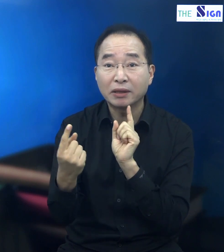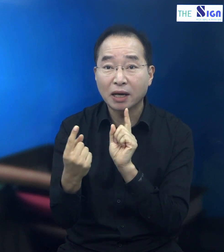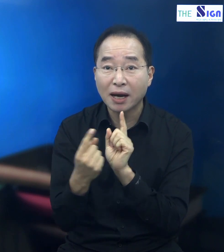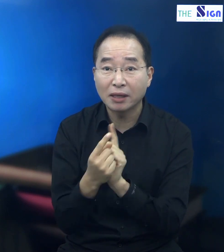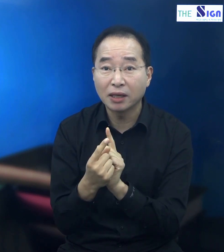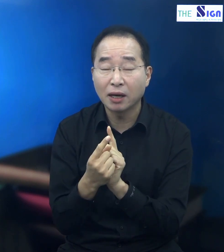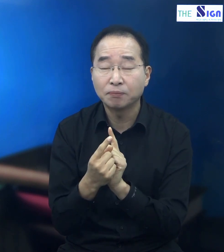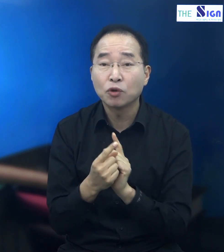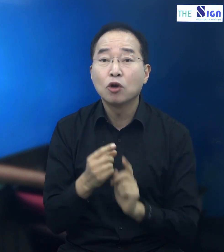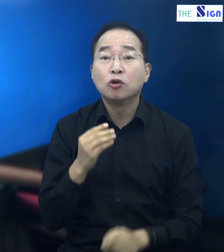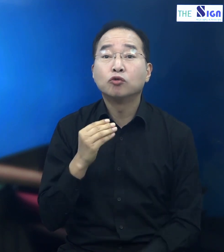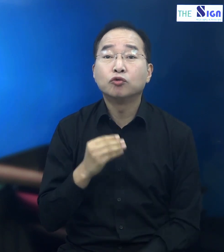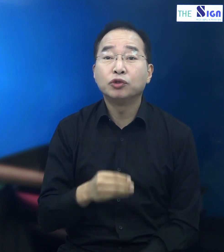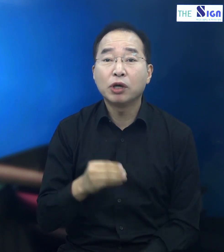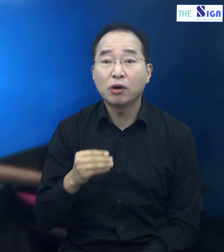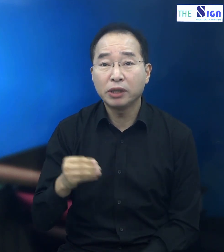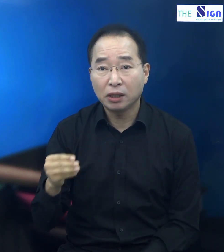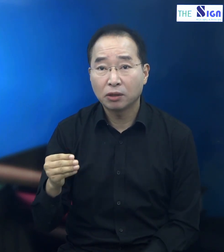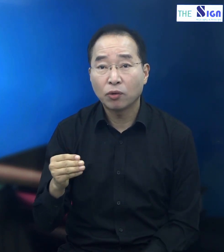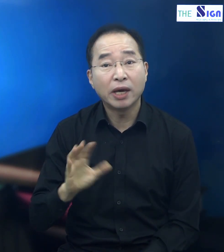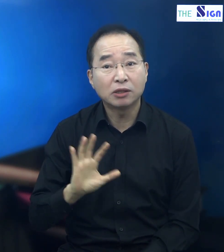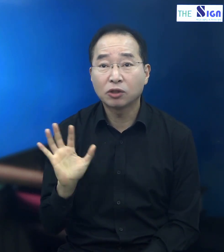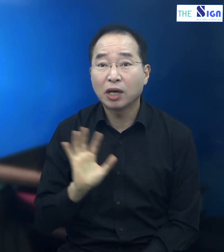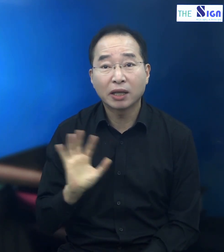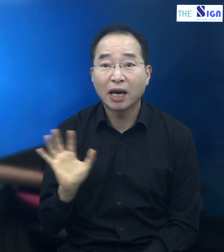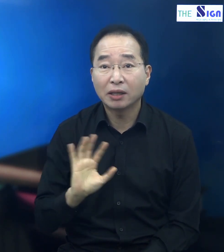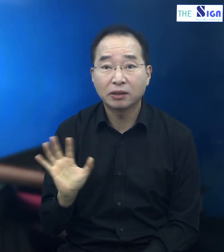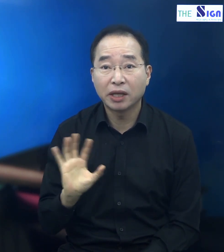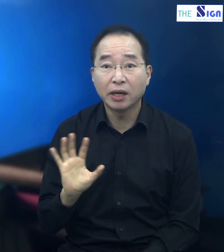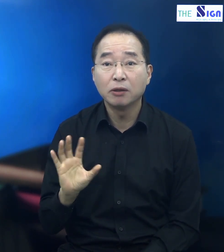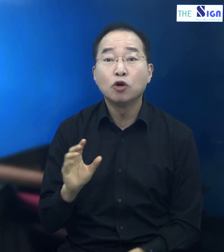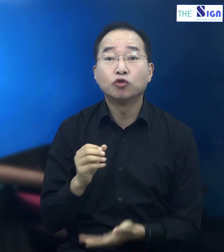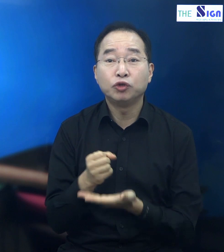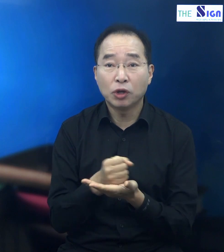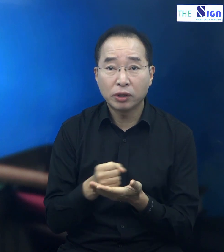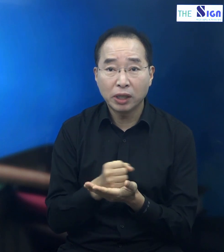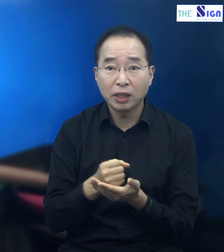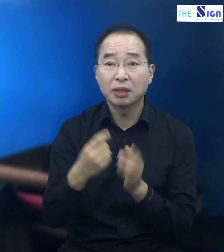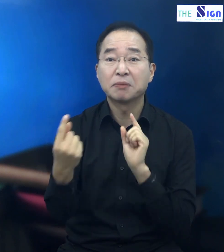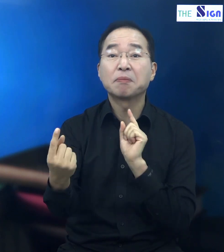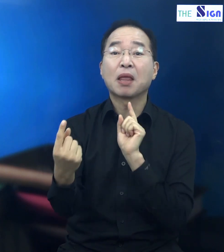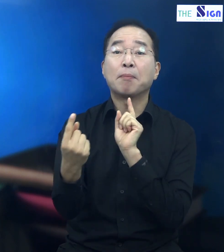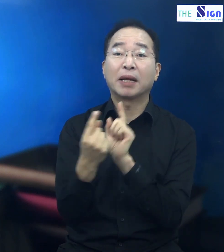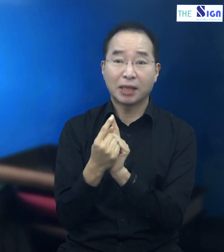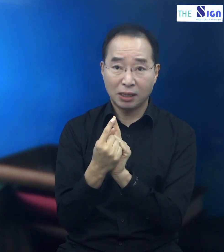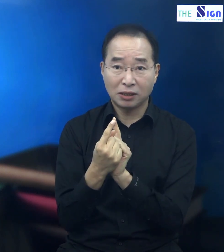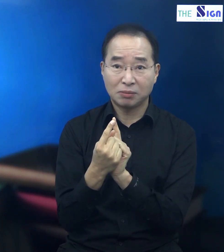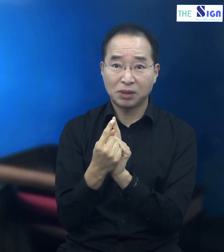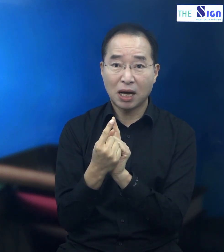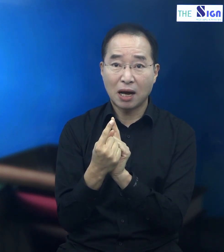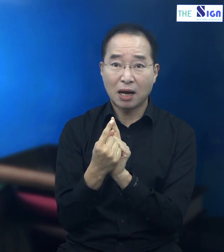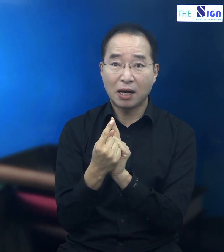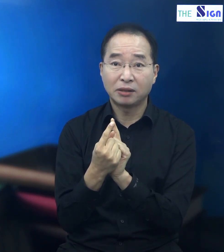만난다가 아니라 우연히, 계획적이라는 게 아닌데 우연히 만나게 됐습니다 할